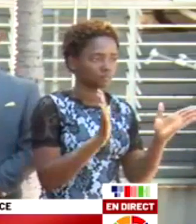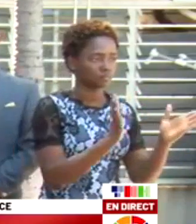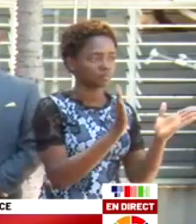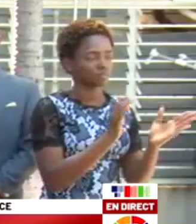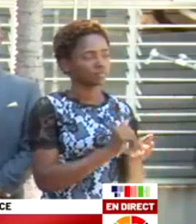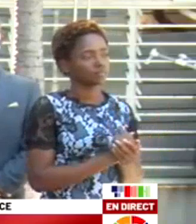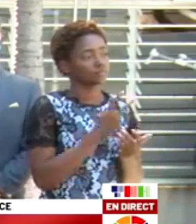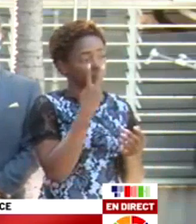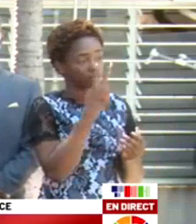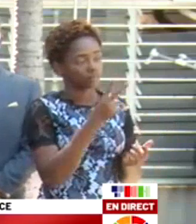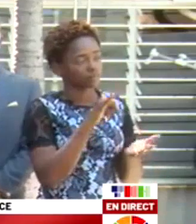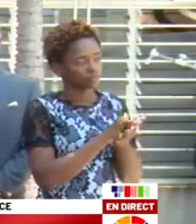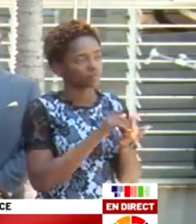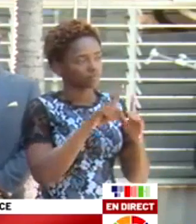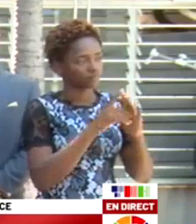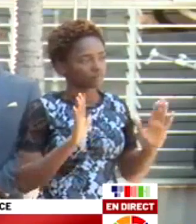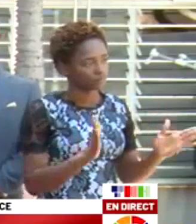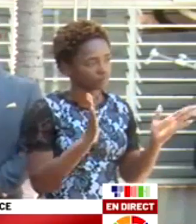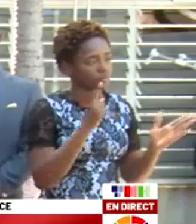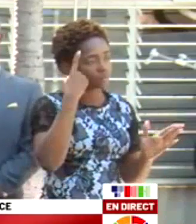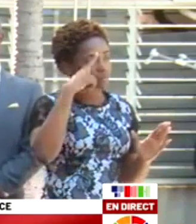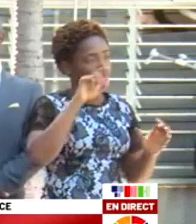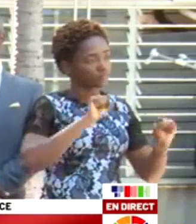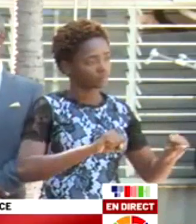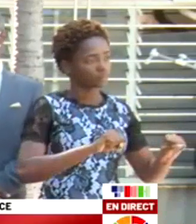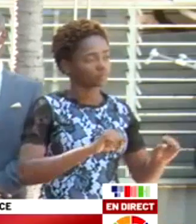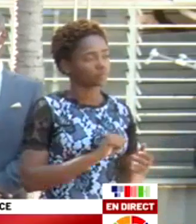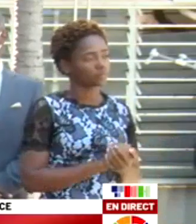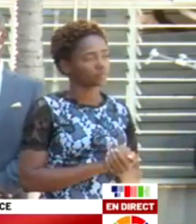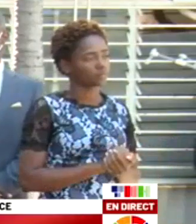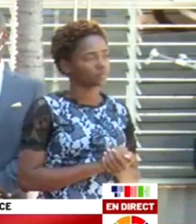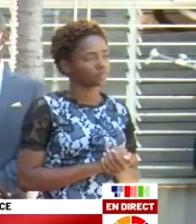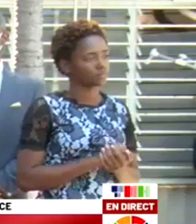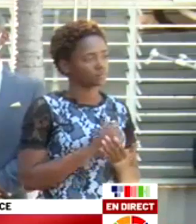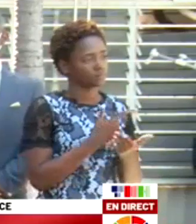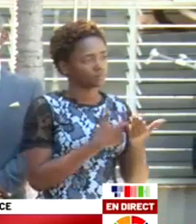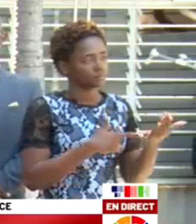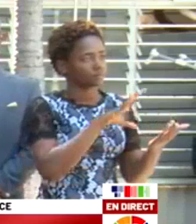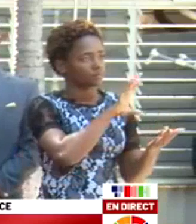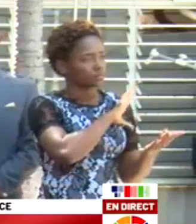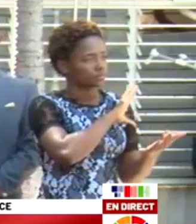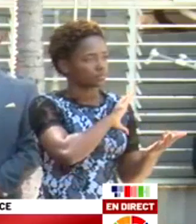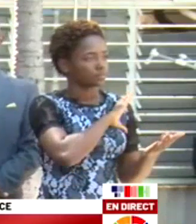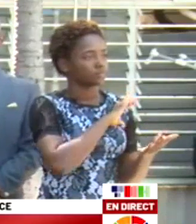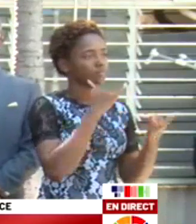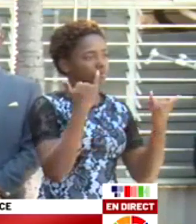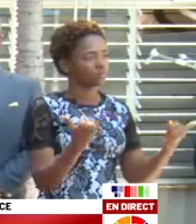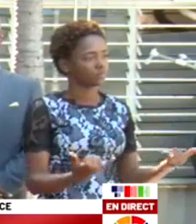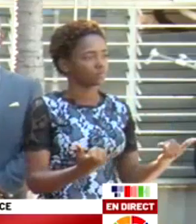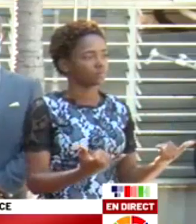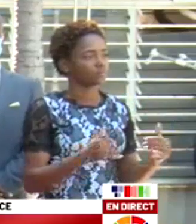avons confiance ça, de commencer à renforcer, qui pour permettre que la police là,